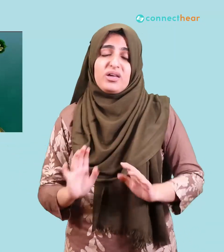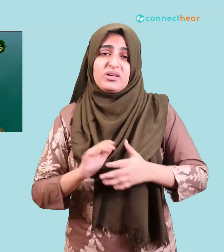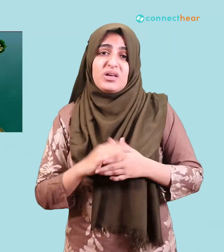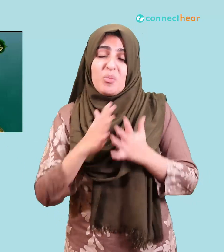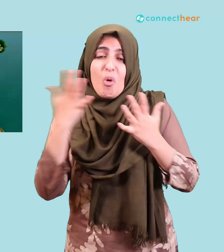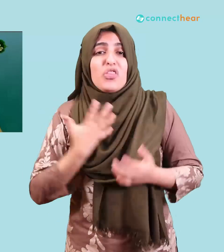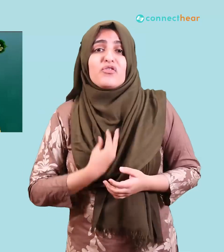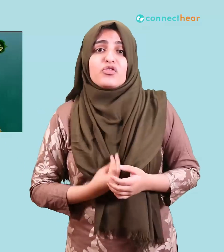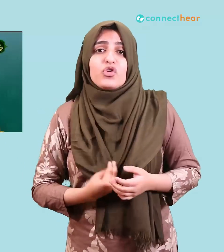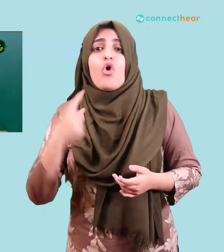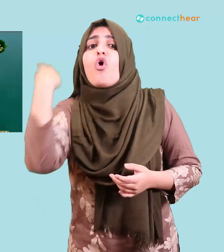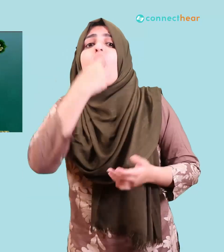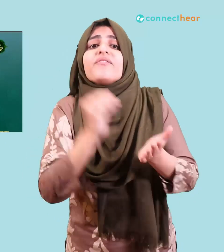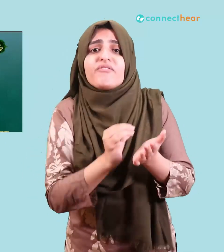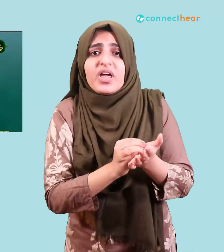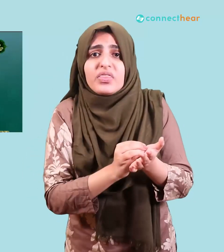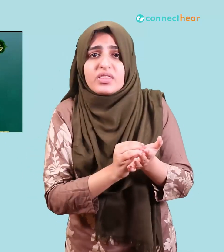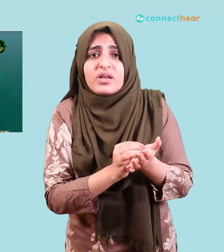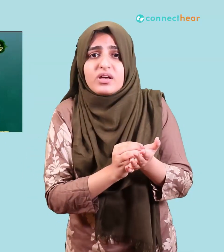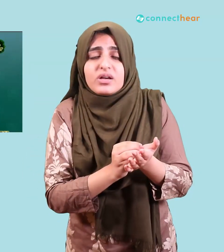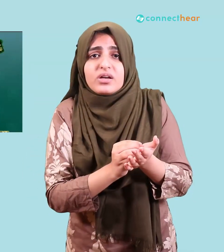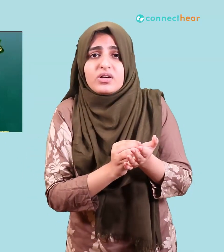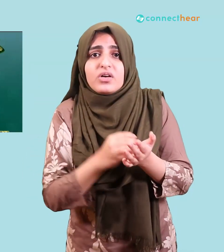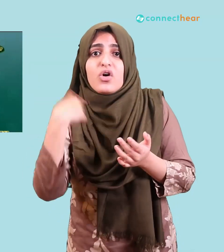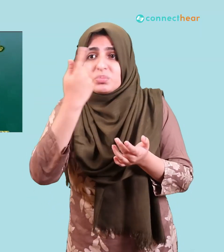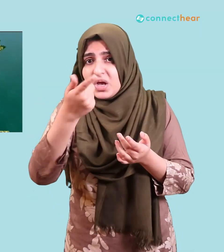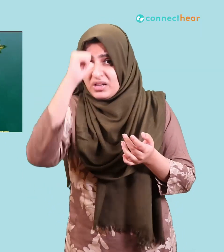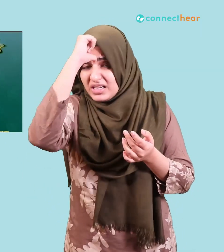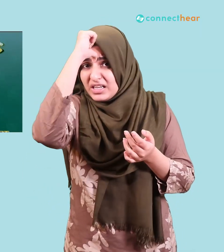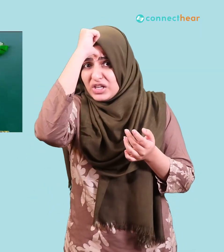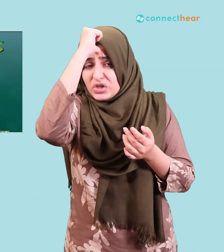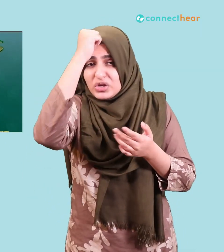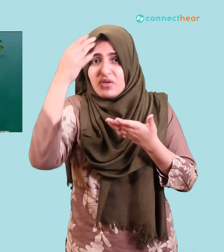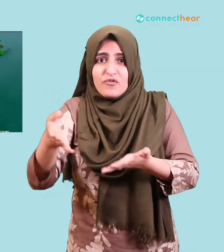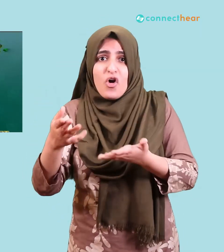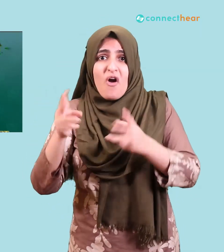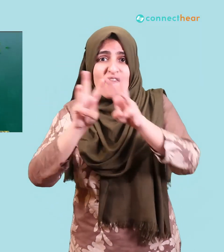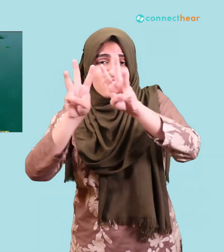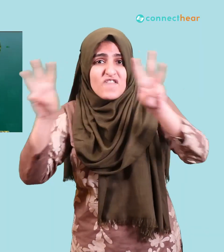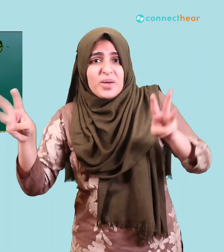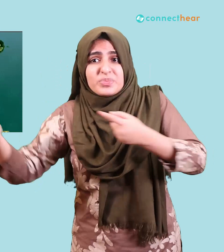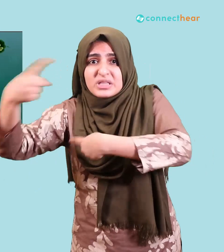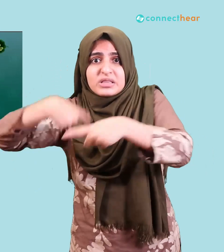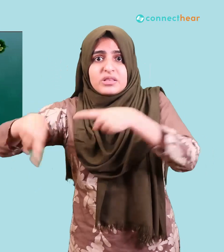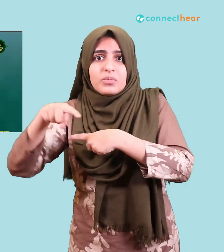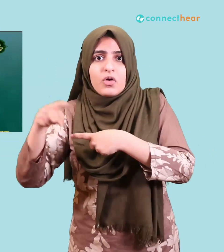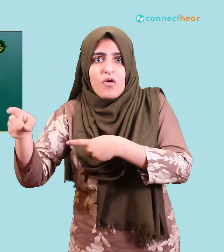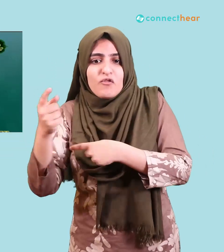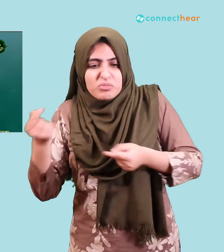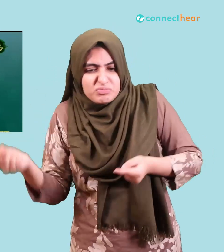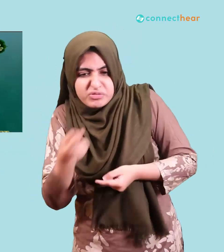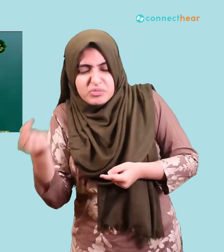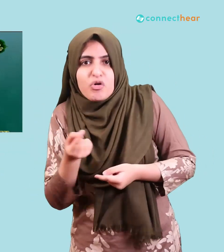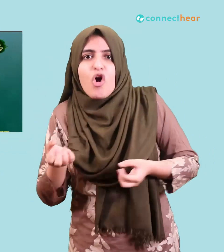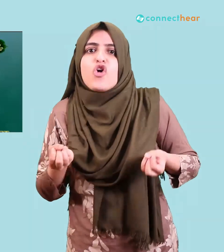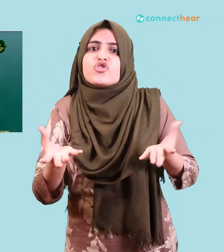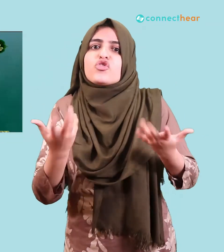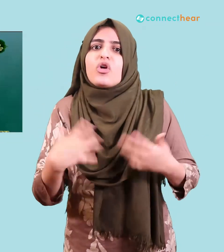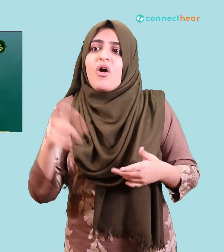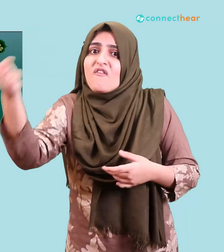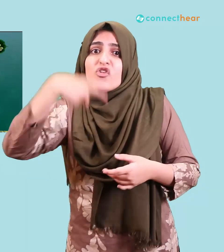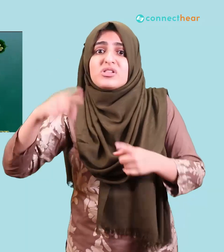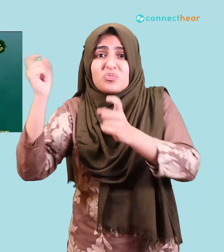اس سے کس کو فائدہ ہوا ہے؟ کیوں ہندوستان کی یہ جو ویب سائٹس ہیں جو اس کے اندر کود پڑی ہیں، یہ دشمنوں کو فائدہ ہوا